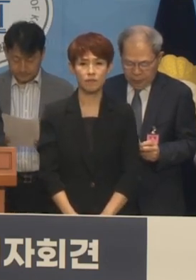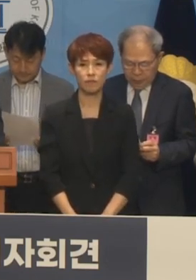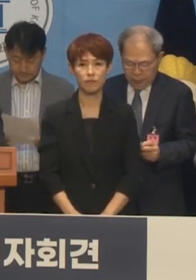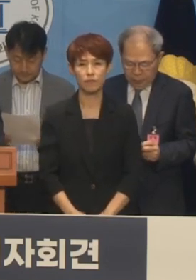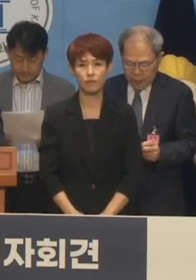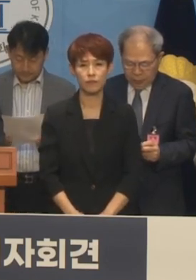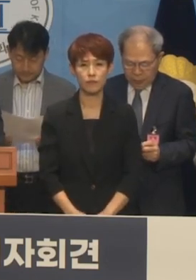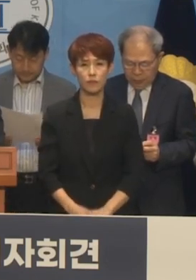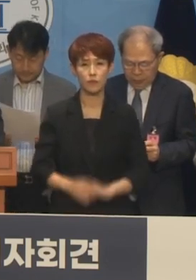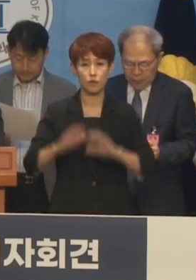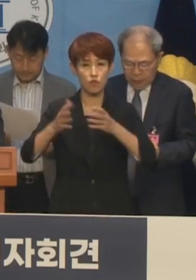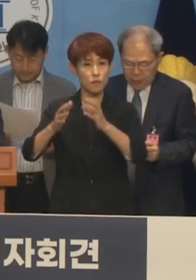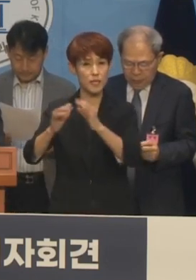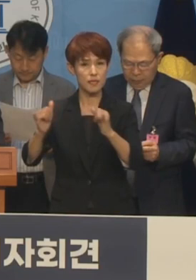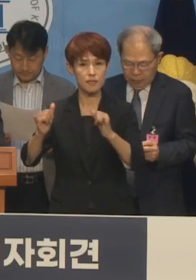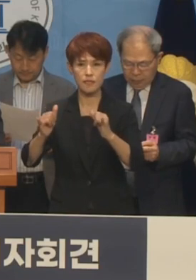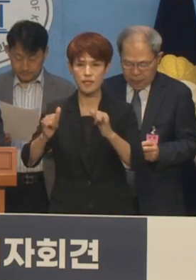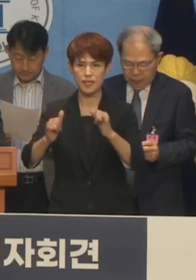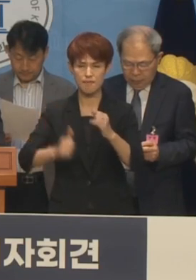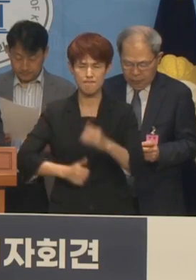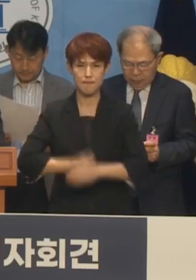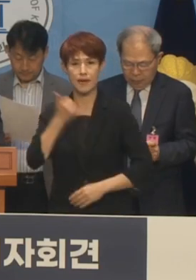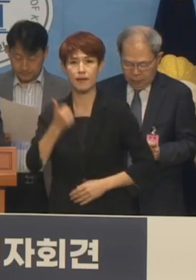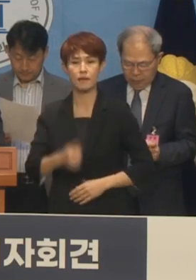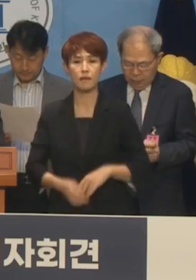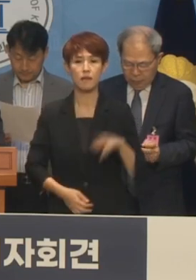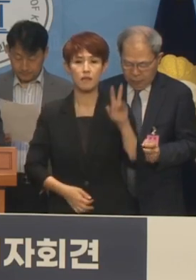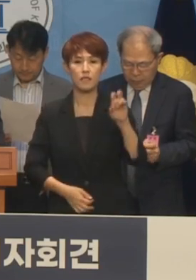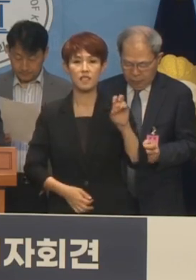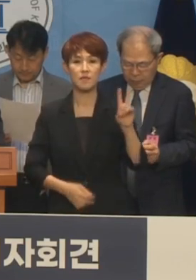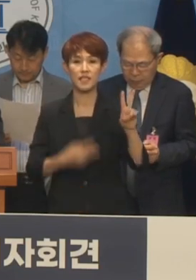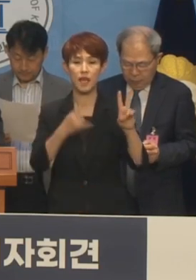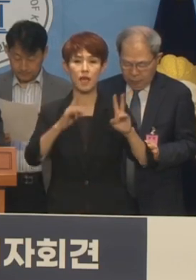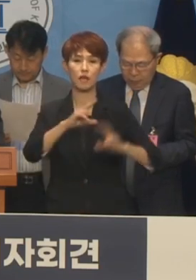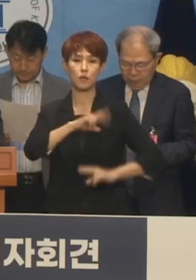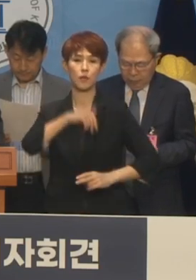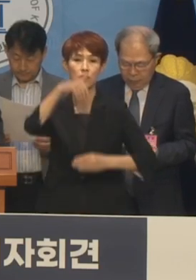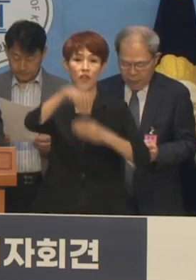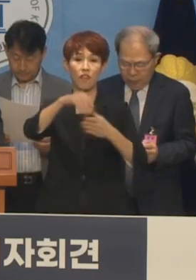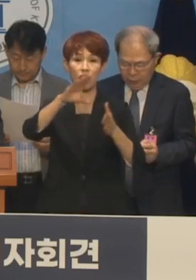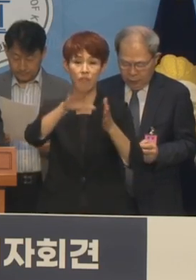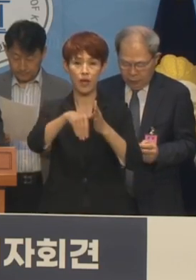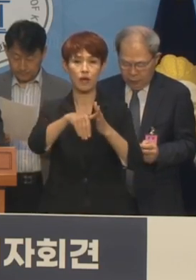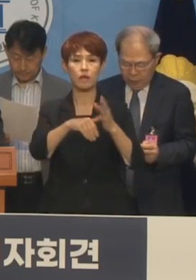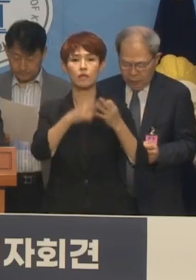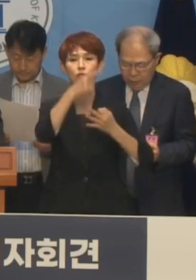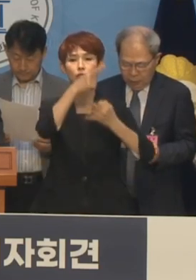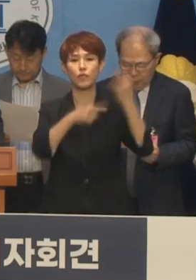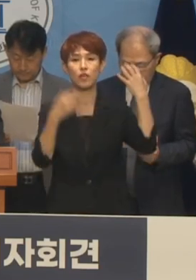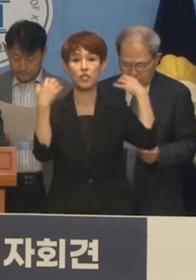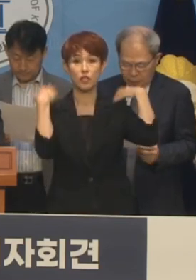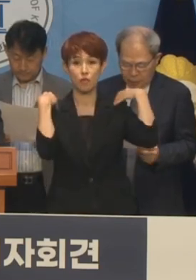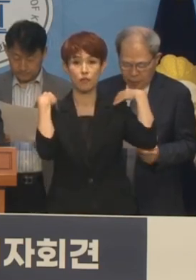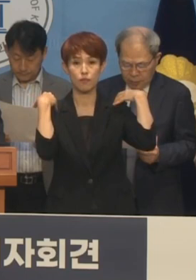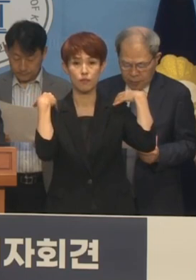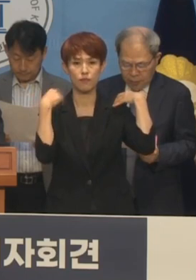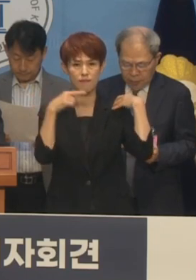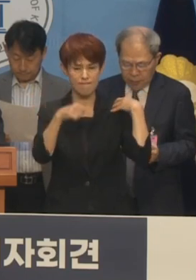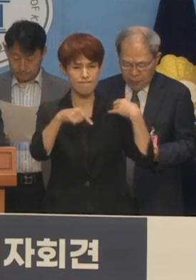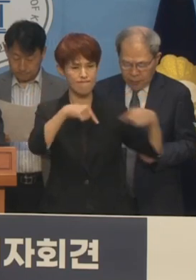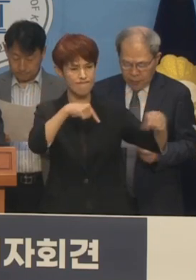결국 우리 국민은 제22대 총선을 통해 윤석열 정부의 총체적